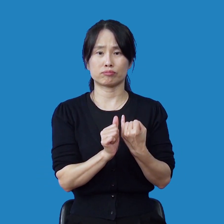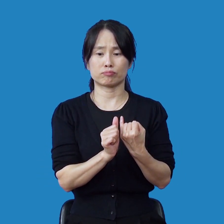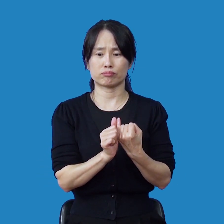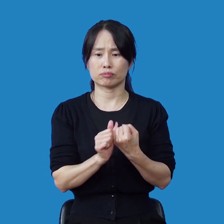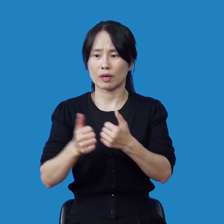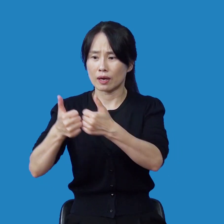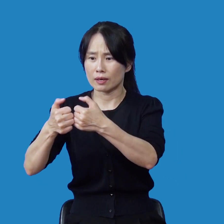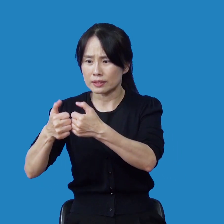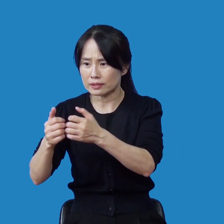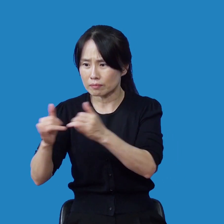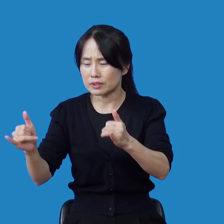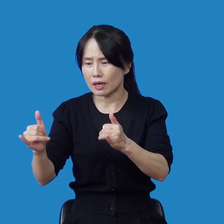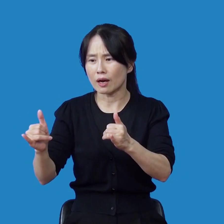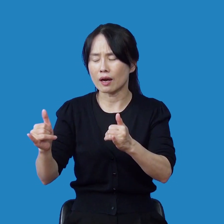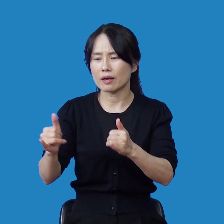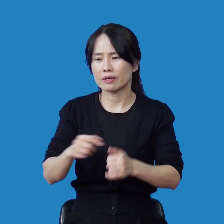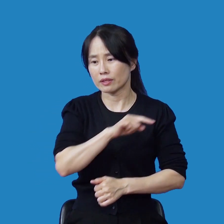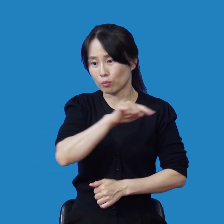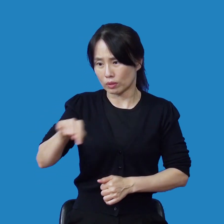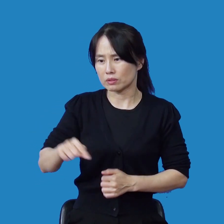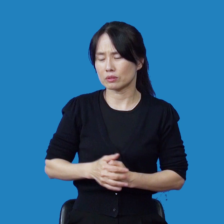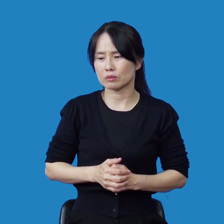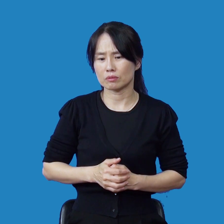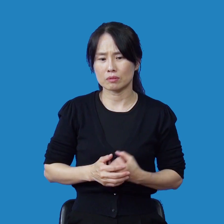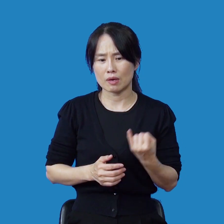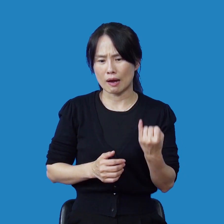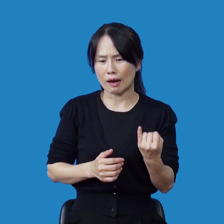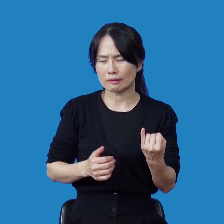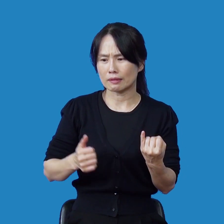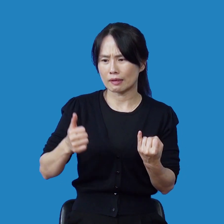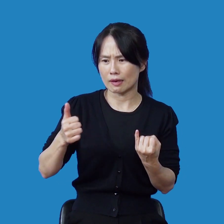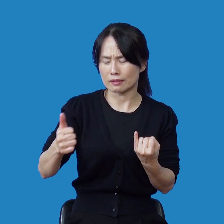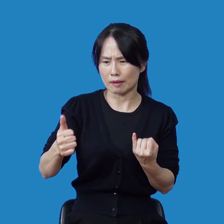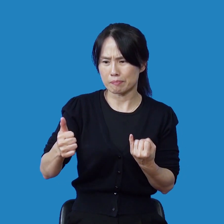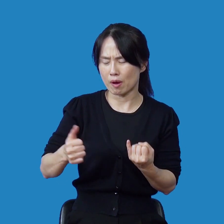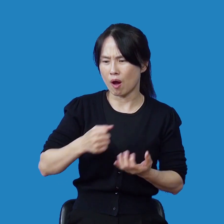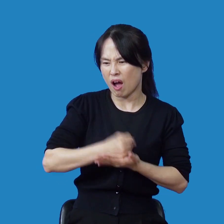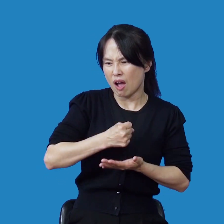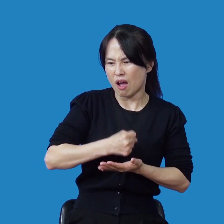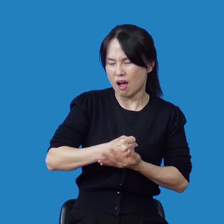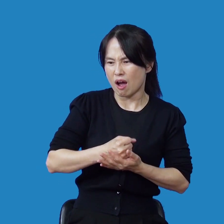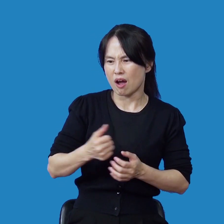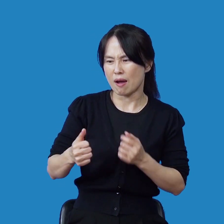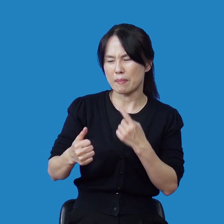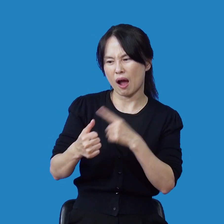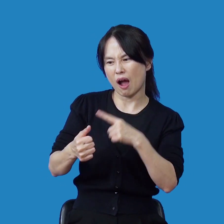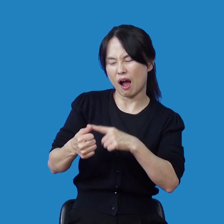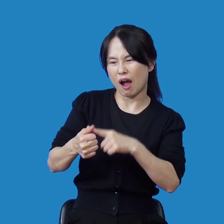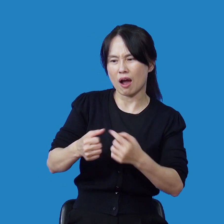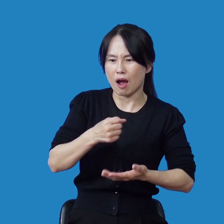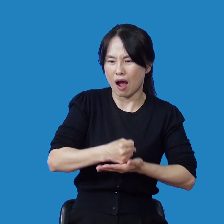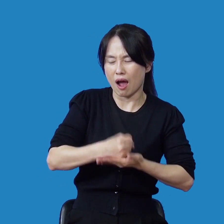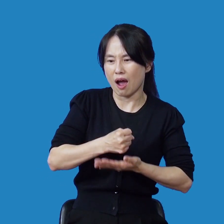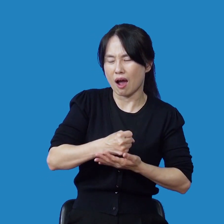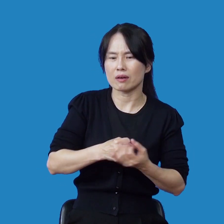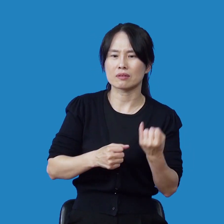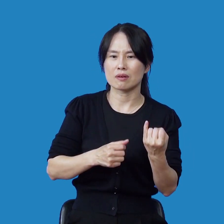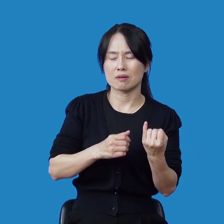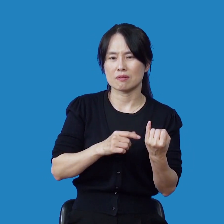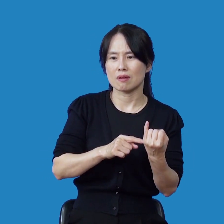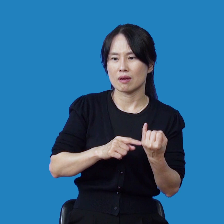카운슬러에게 상담을 받으려고 왔는데 아내가 남편에 대한 불만을 쏟아놓습니다. 저 사람은 내가